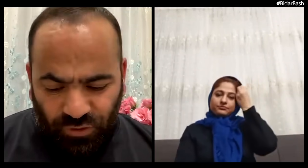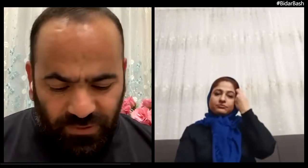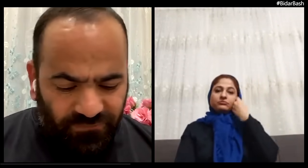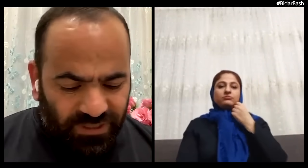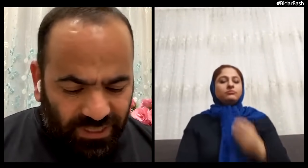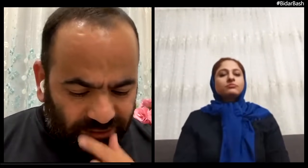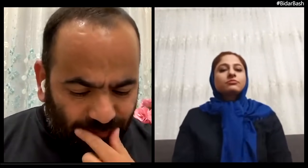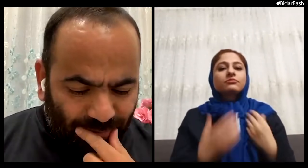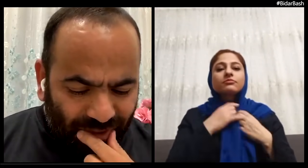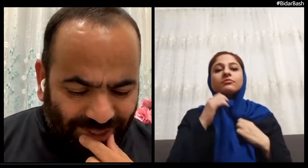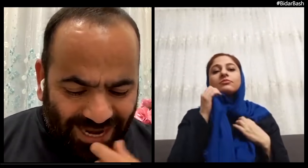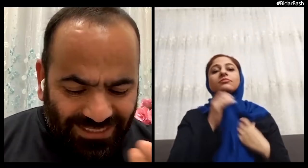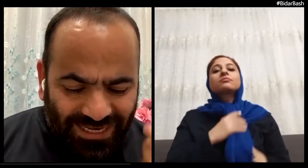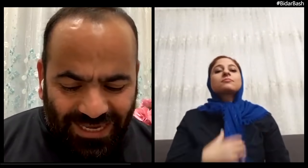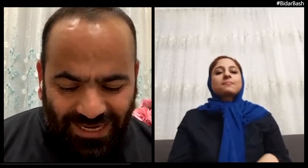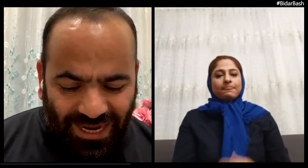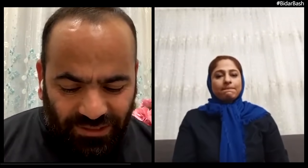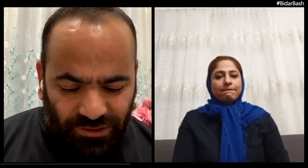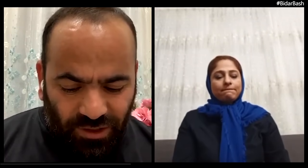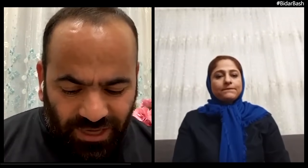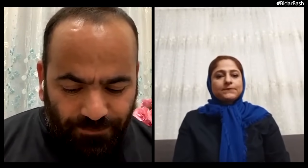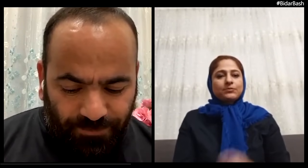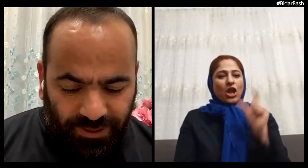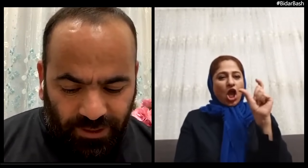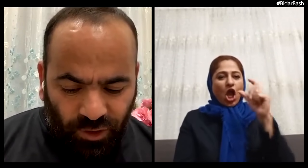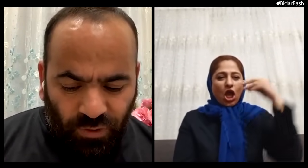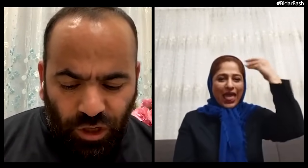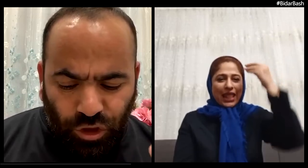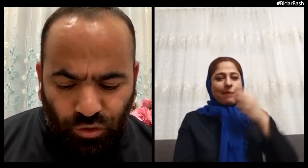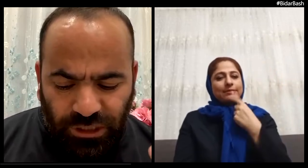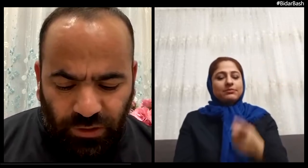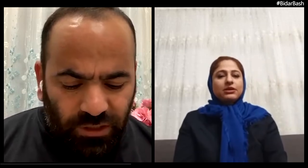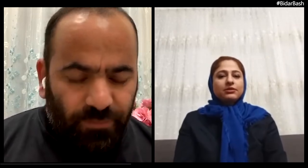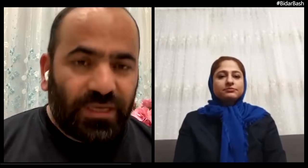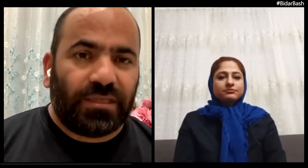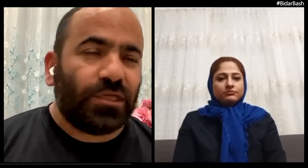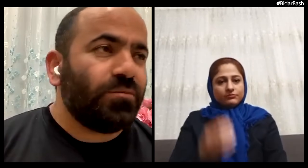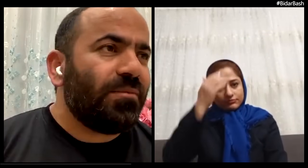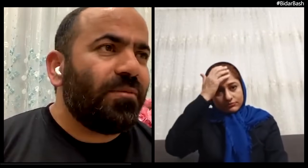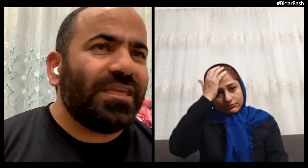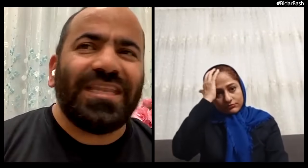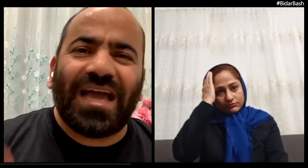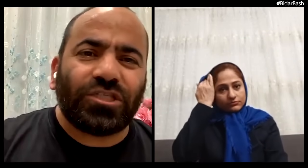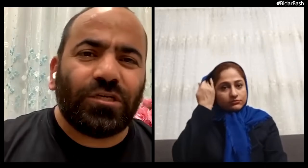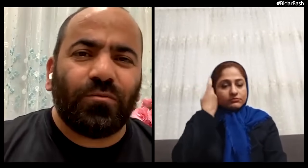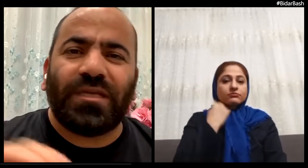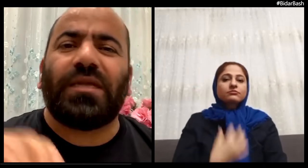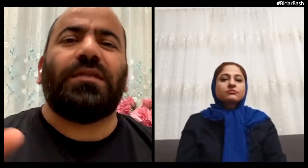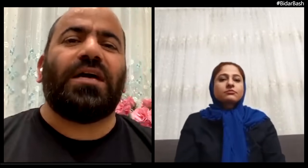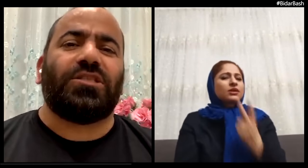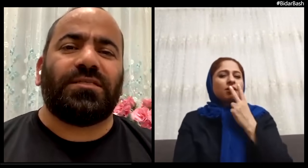ولا تمکر بی فی حیلتک. بعد میگه من اینه لی الخیر یا رب ولا یوجد الا من عندک. میگه ببین این نقشه